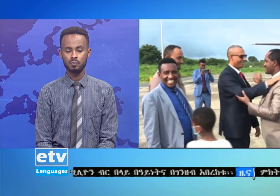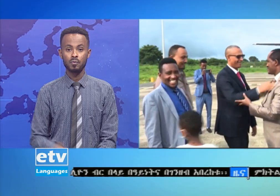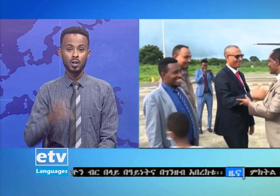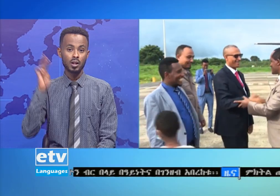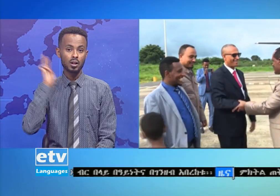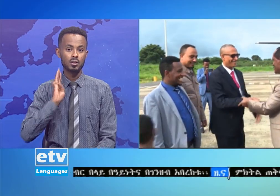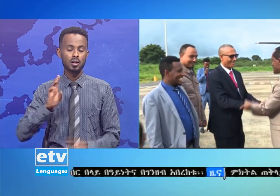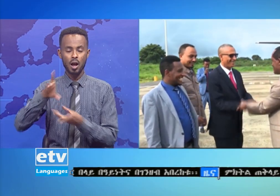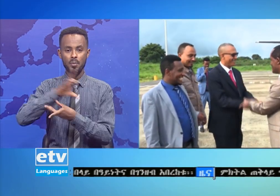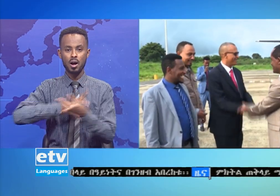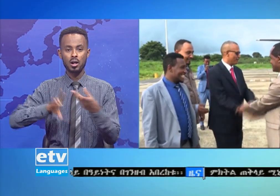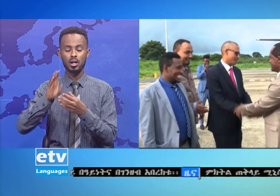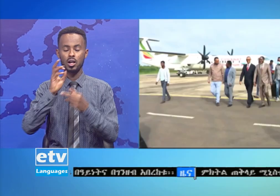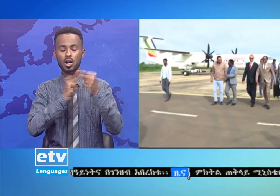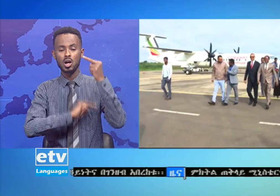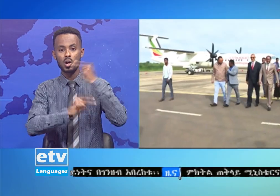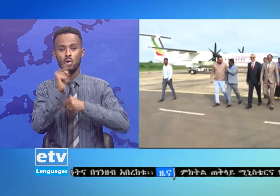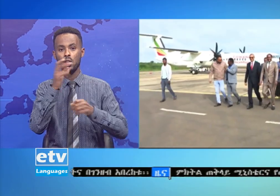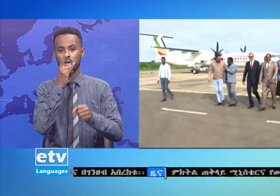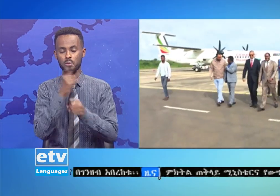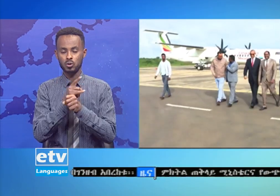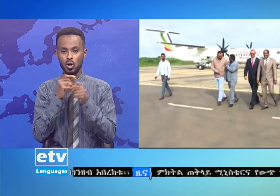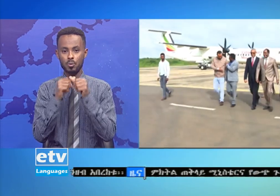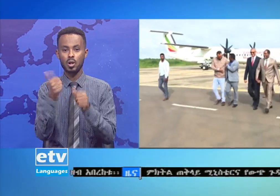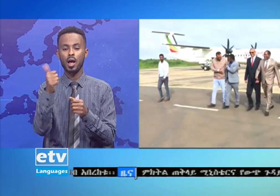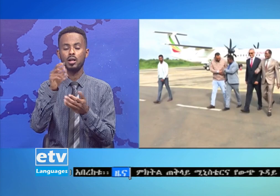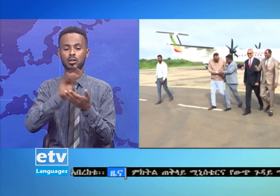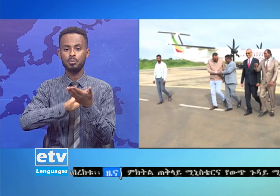የሲዳማ ክልል ለህልውና ዘመቻው የሚውል